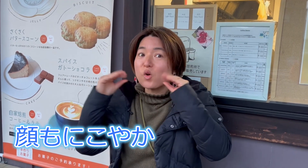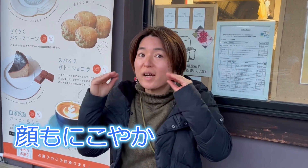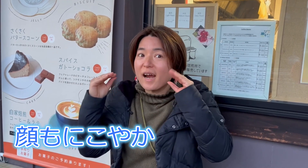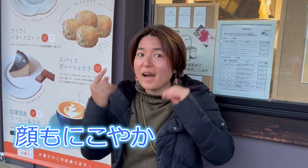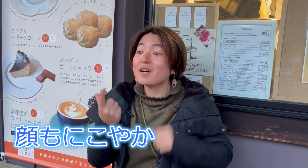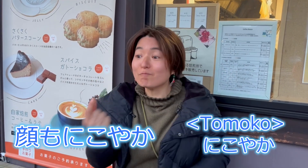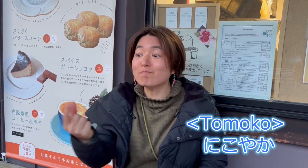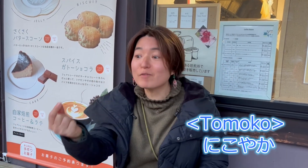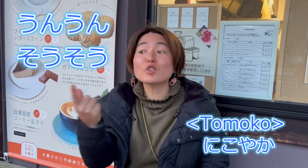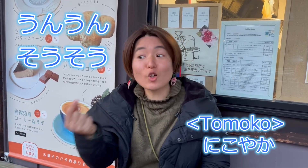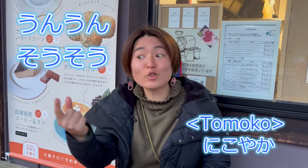にこやか。